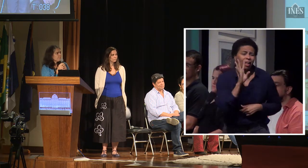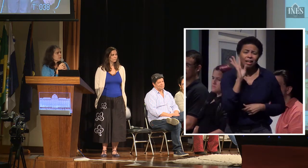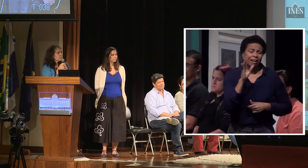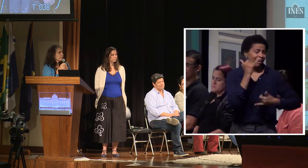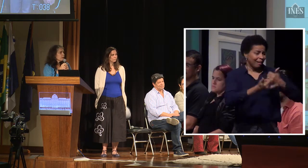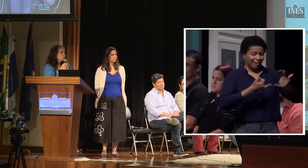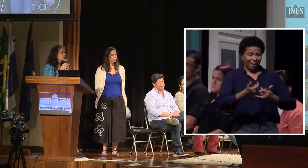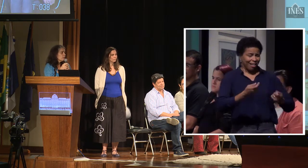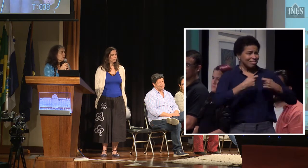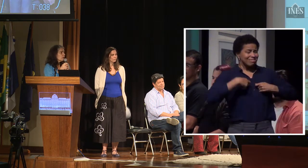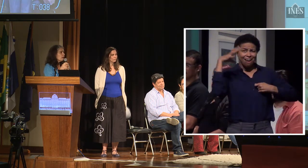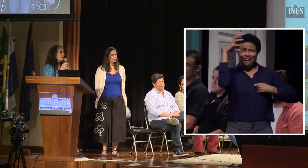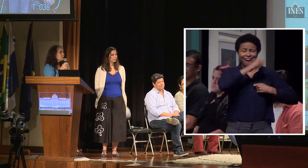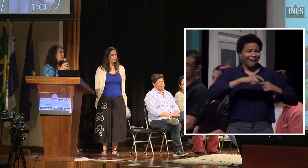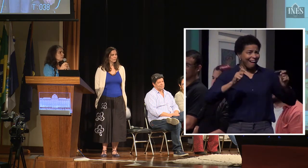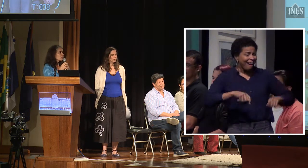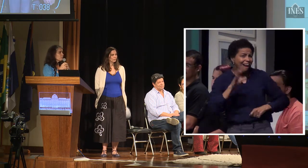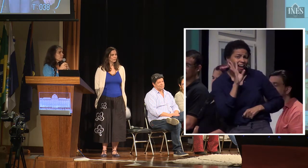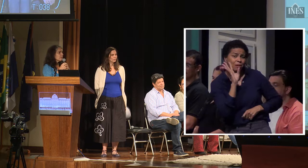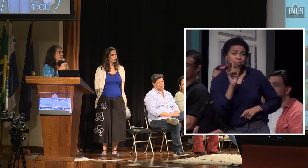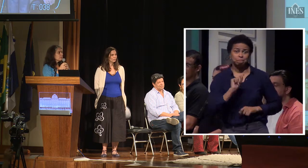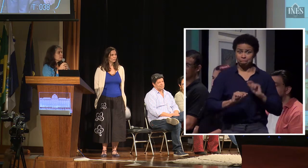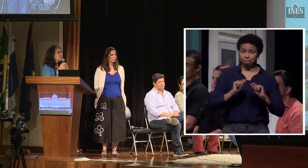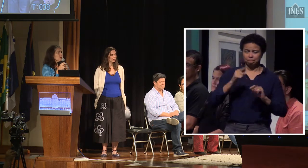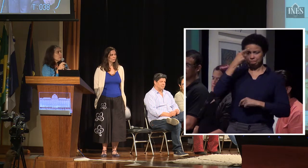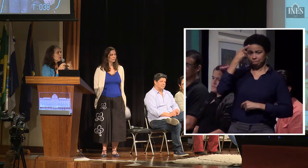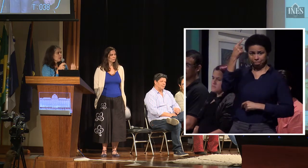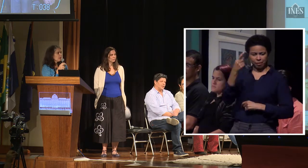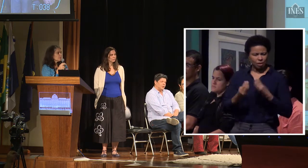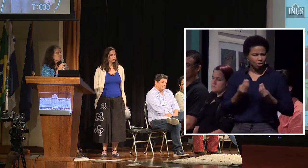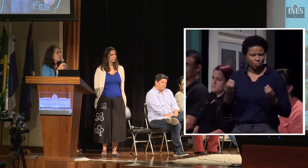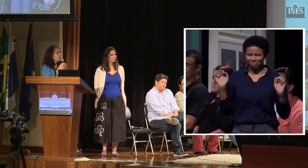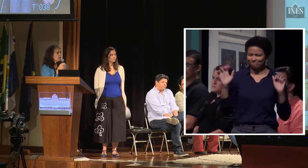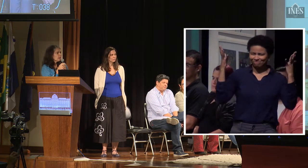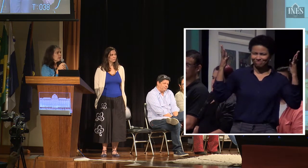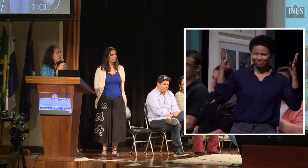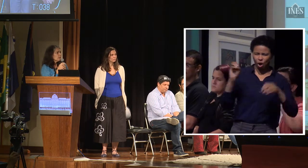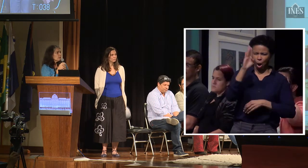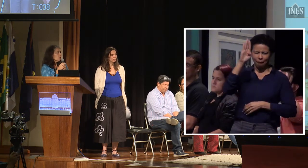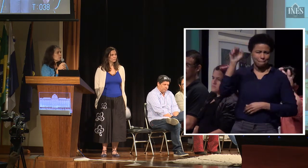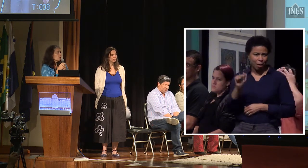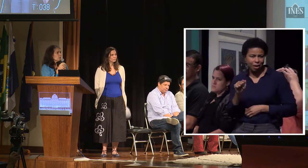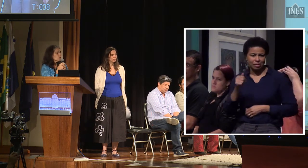aprende brincando. Então, é assim que a gente pensa em comemorar essa Semana do Brincar, hoje, com a